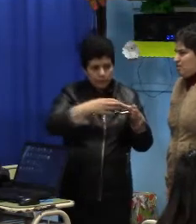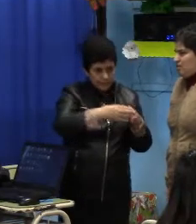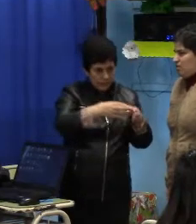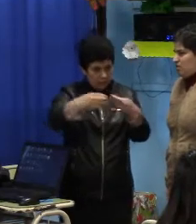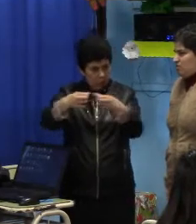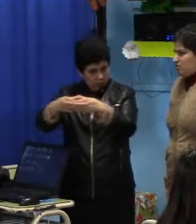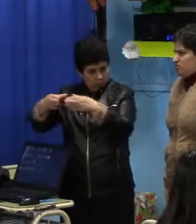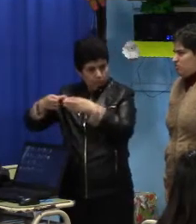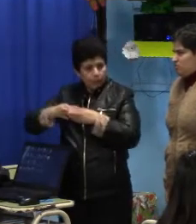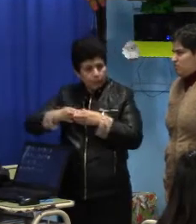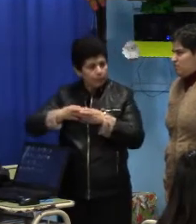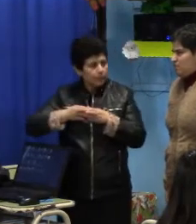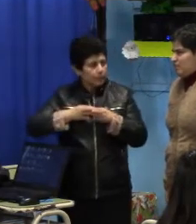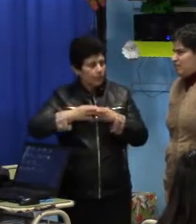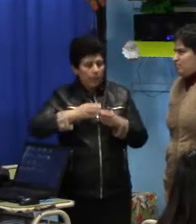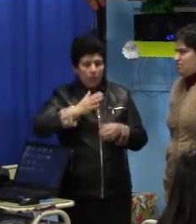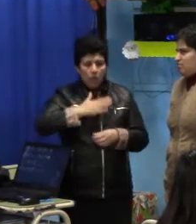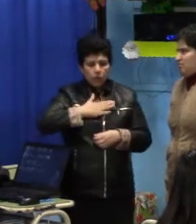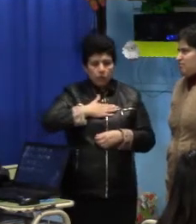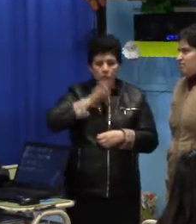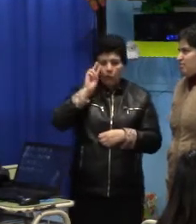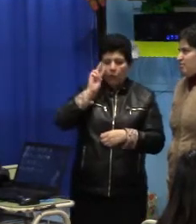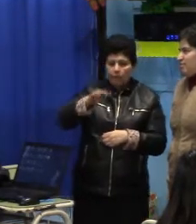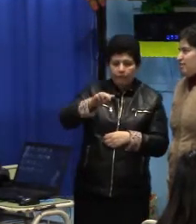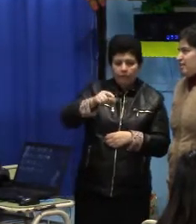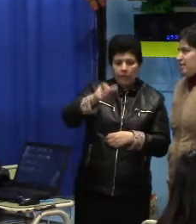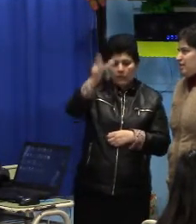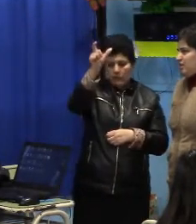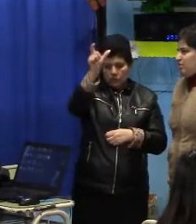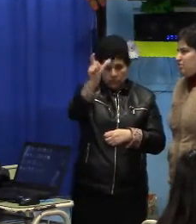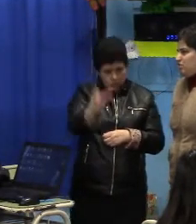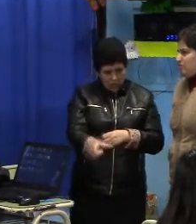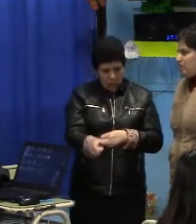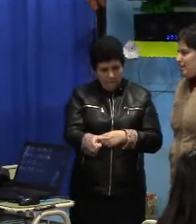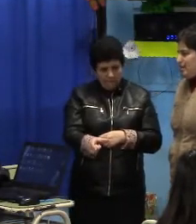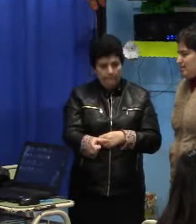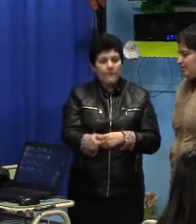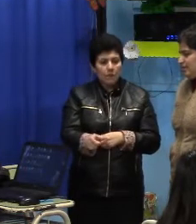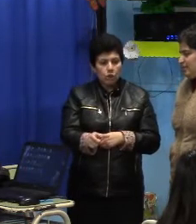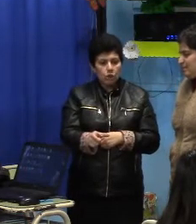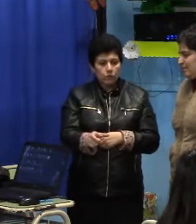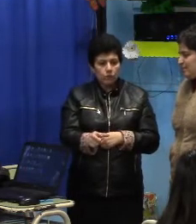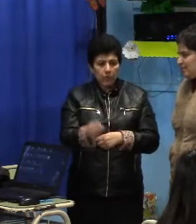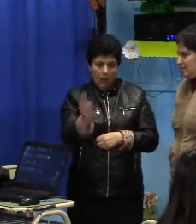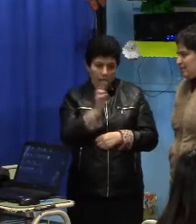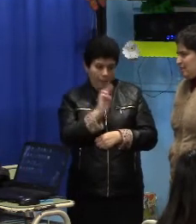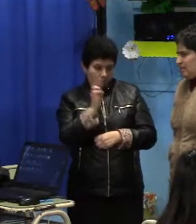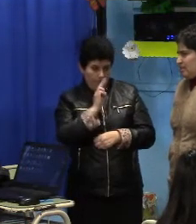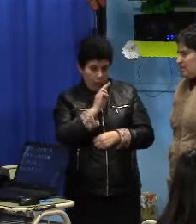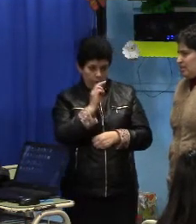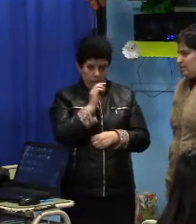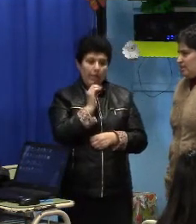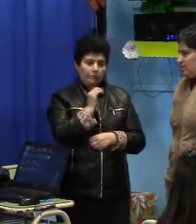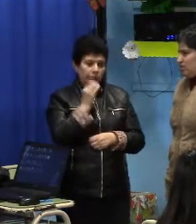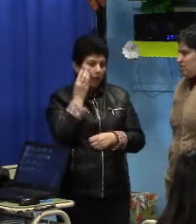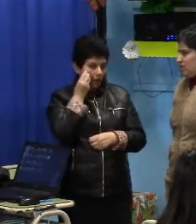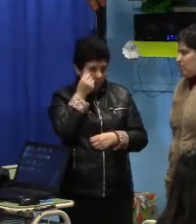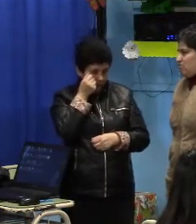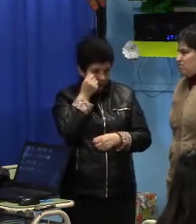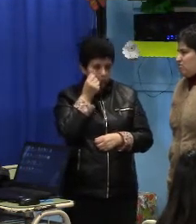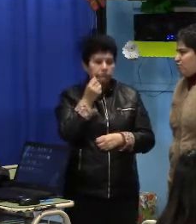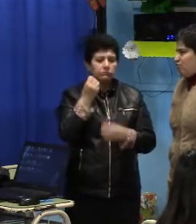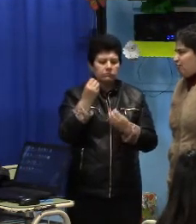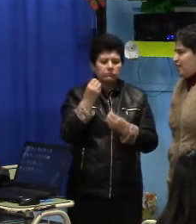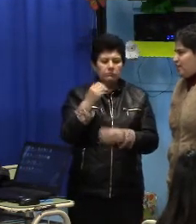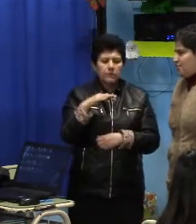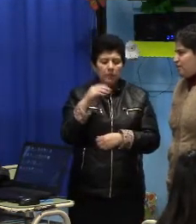Entonces, yo vi el caso de una señora que quedó ciega de grande y lo que